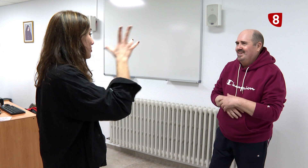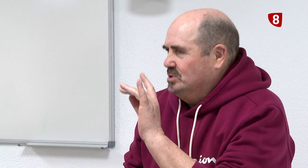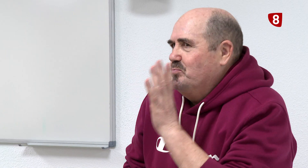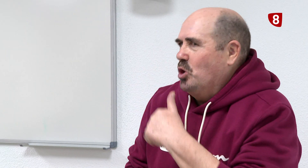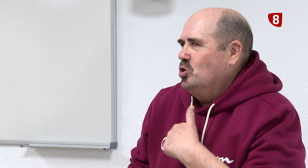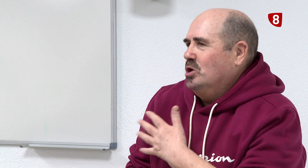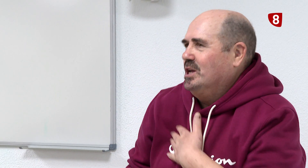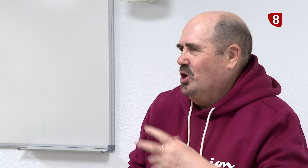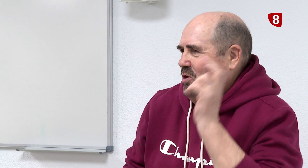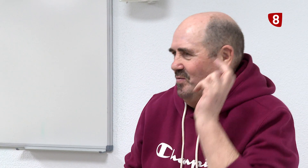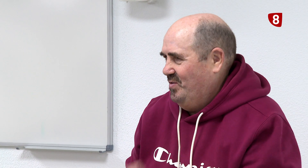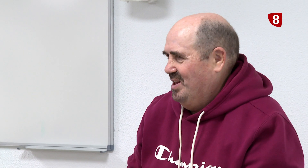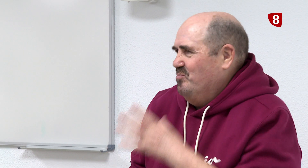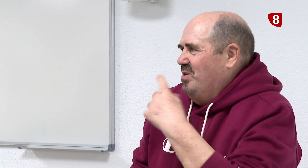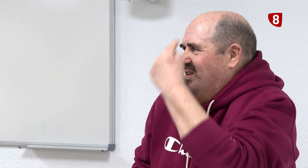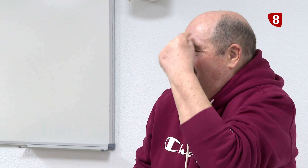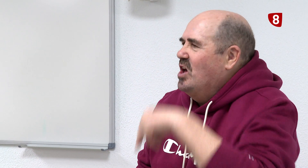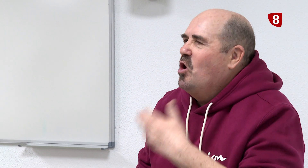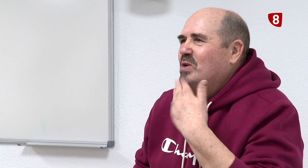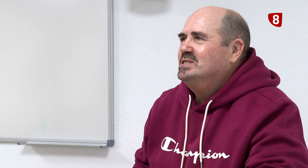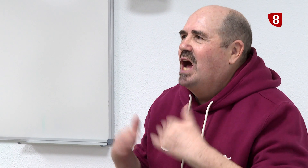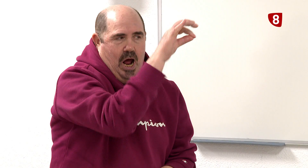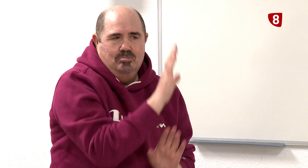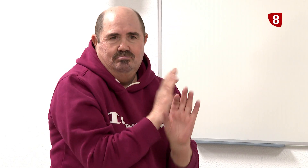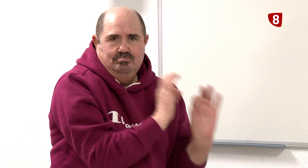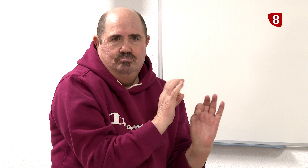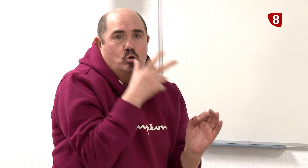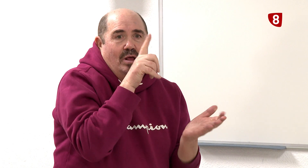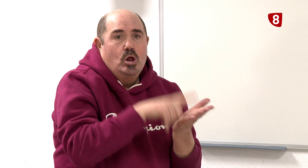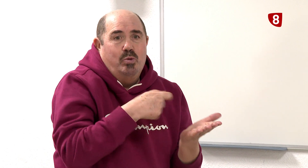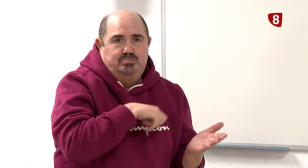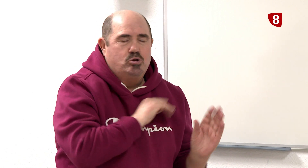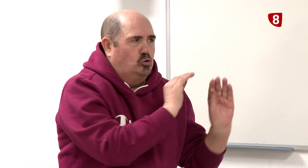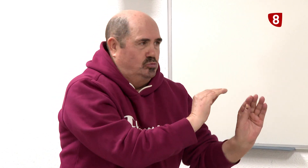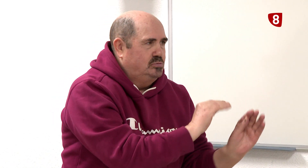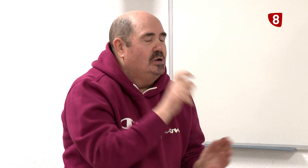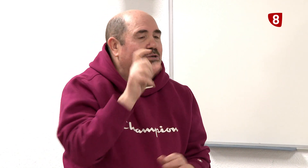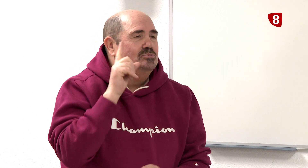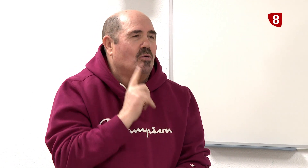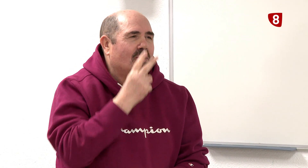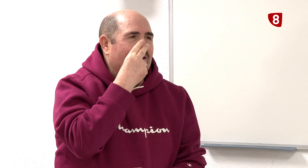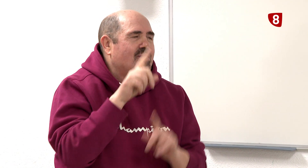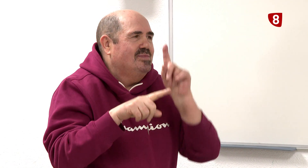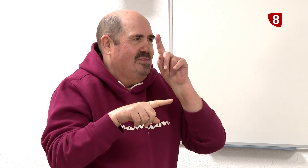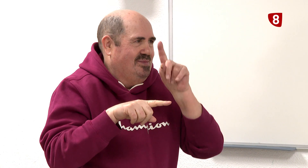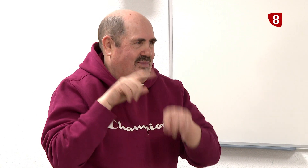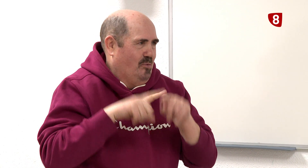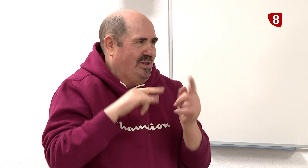sordociega. A ver, la persona sorda lo que necesita es la lengua de signos. Lo único que necesita, la lengua de signos española. Y con